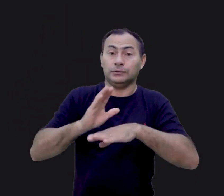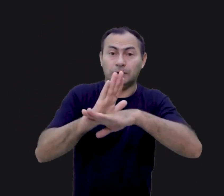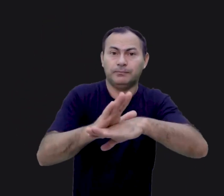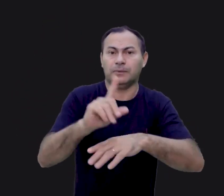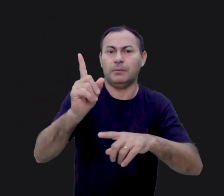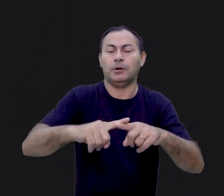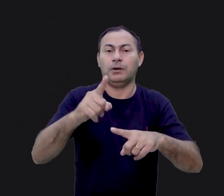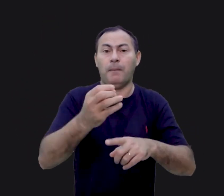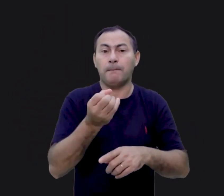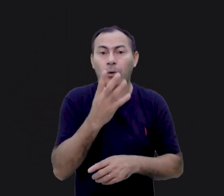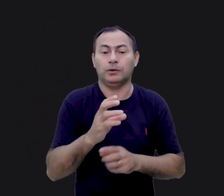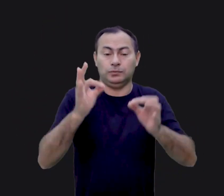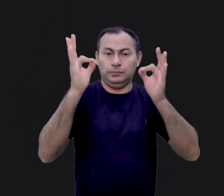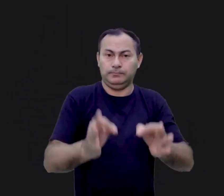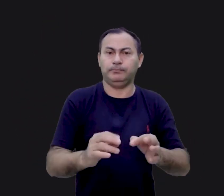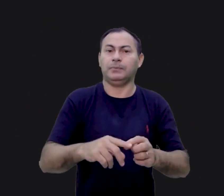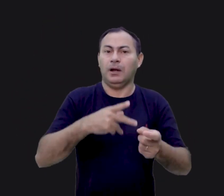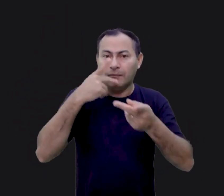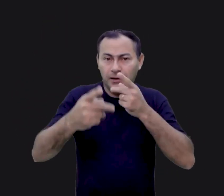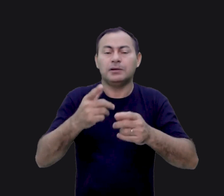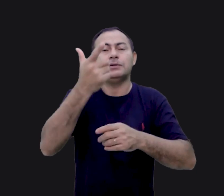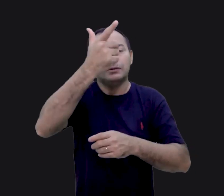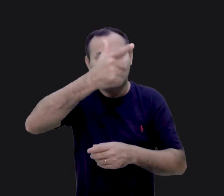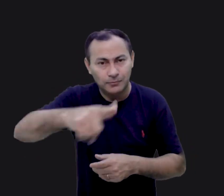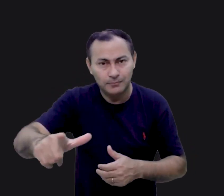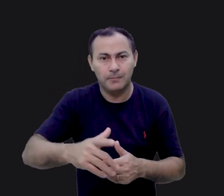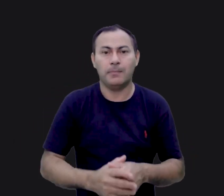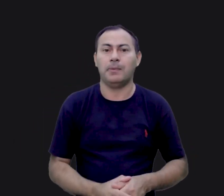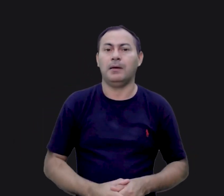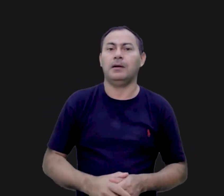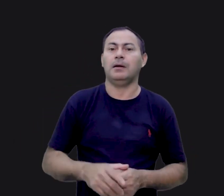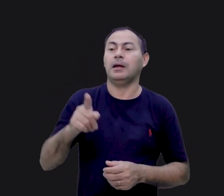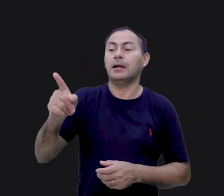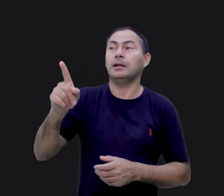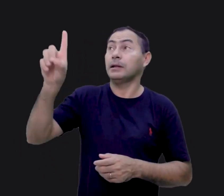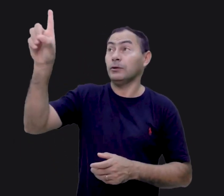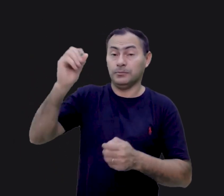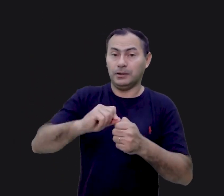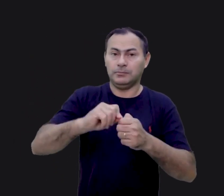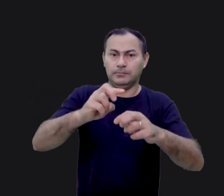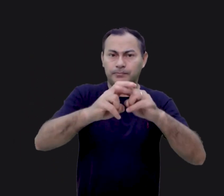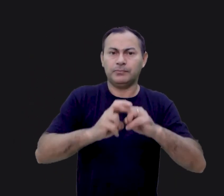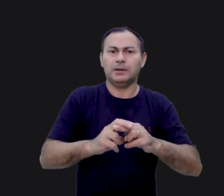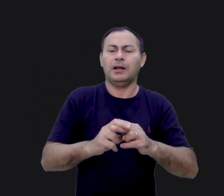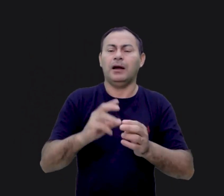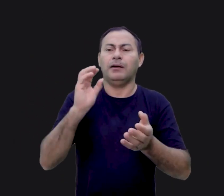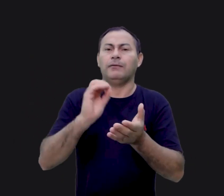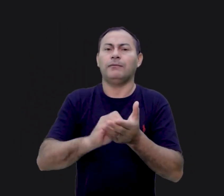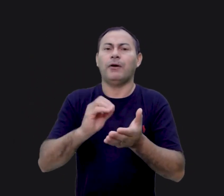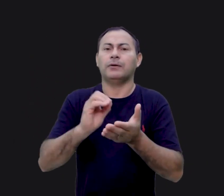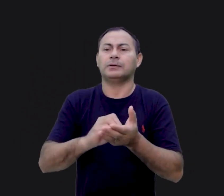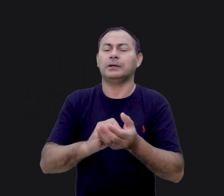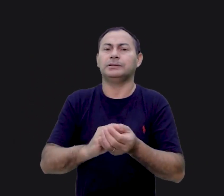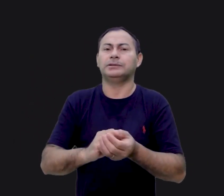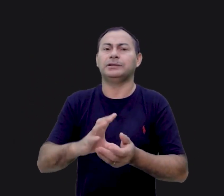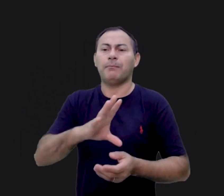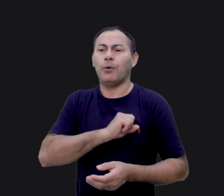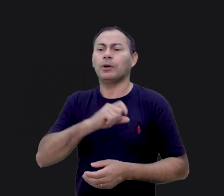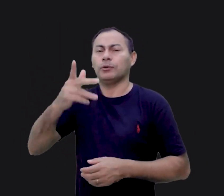você são um povo bom E justo vou dizer mais uma vez ele está fazendo isso por causa da impiedade dos outros povos